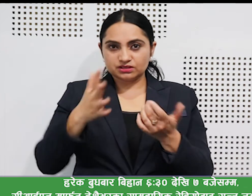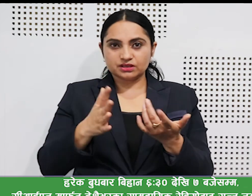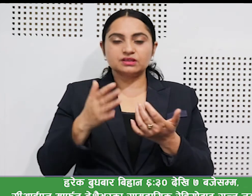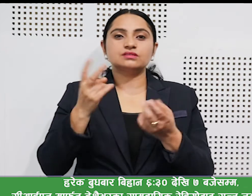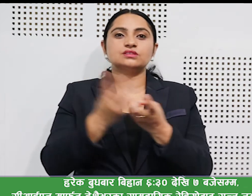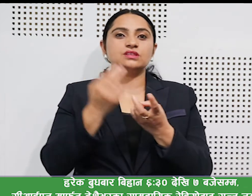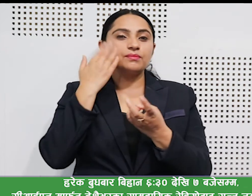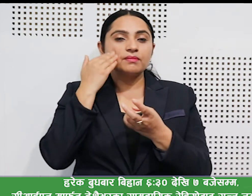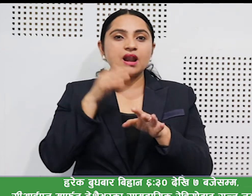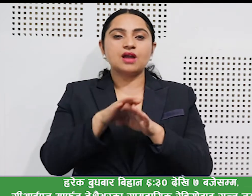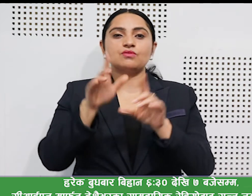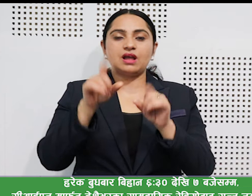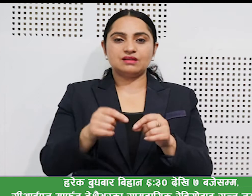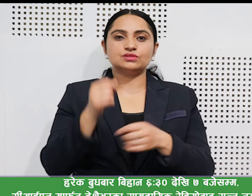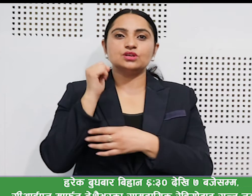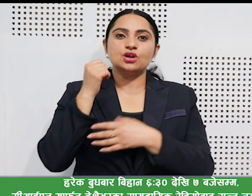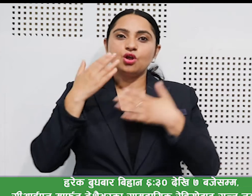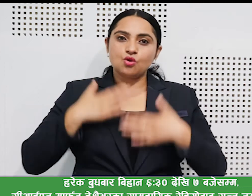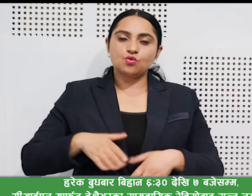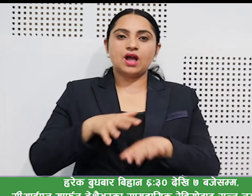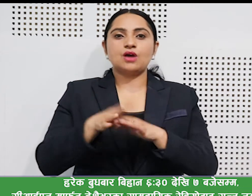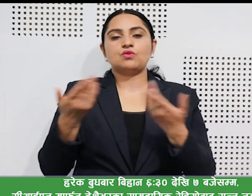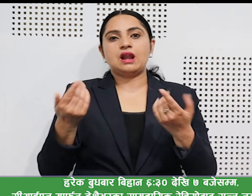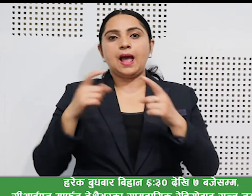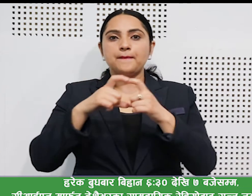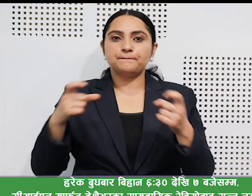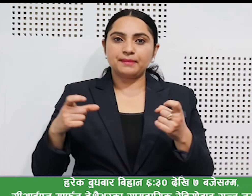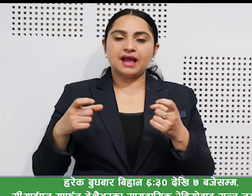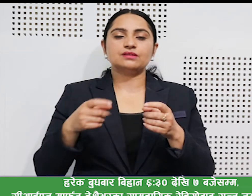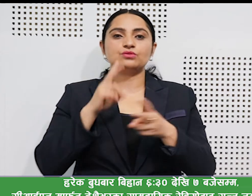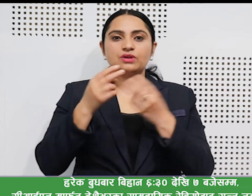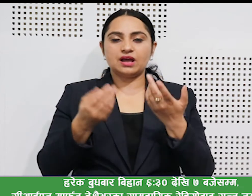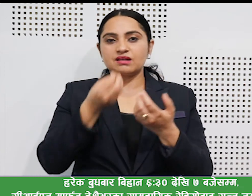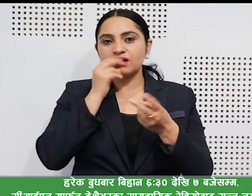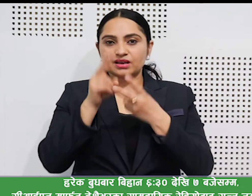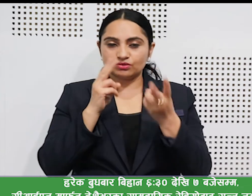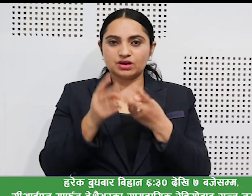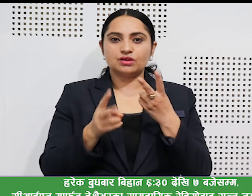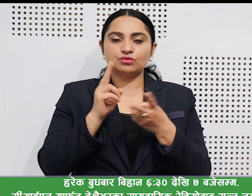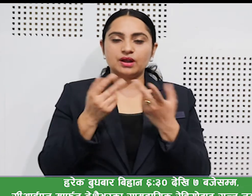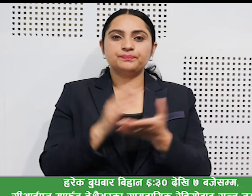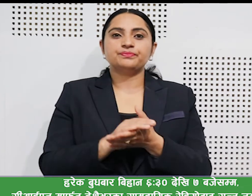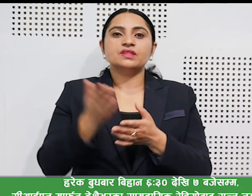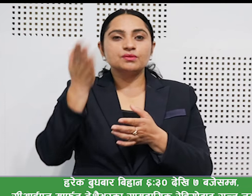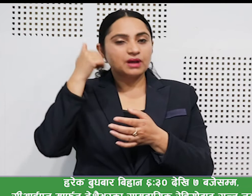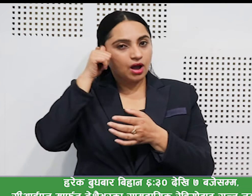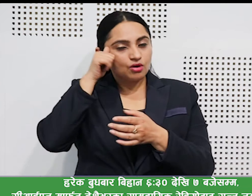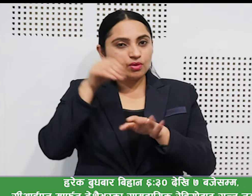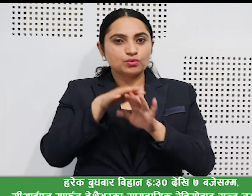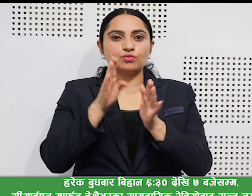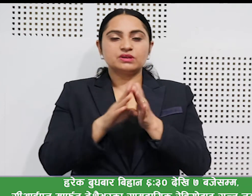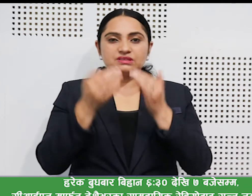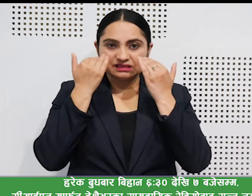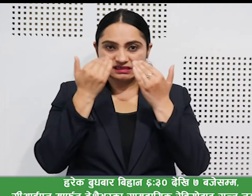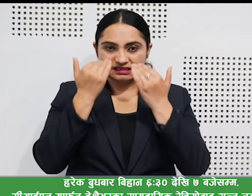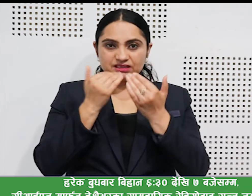अब लत्ता कपडाको कुराहरू हैन, सेनिटरी प्याडका कुराहरू, खाद्यान्न कुराहरू, खास गरी विगतको अनुभवहरूबाट सिकाइ